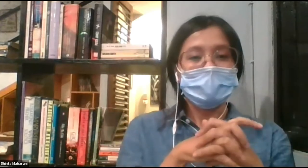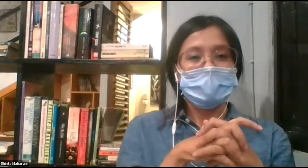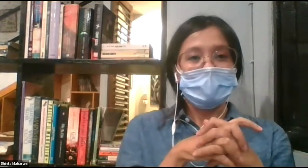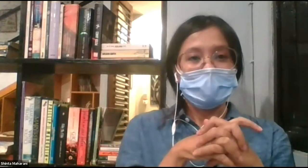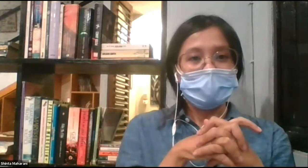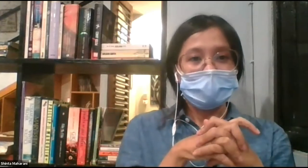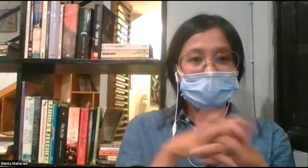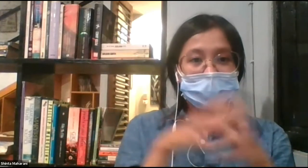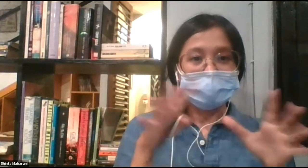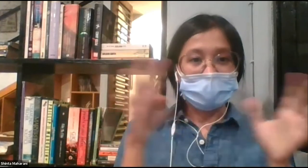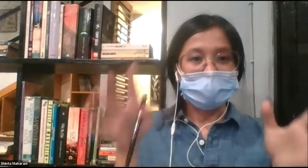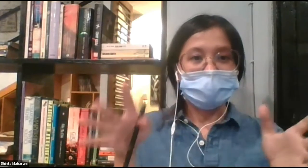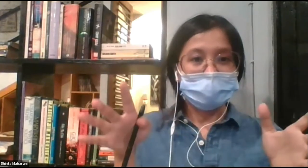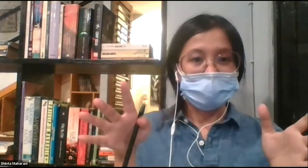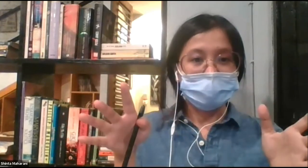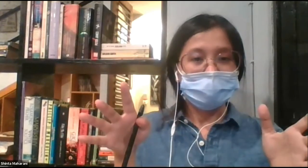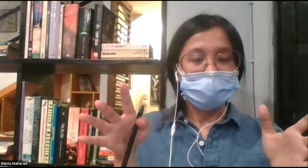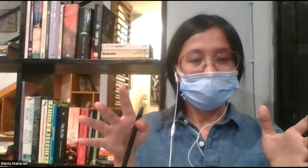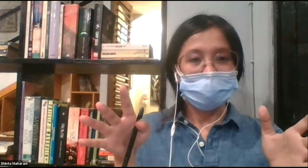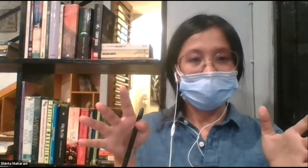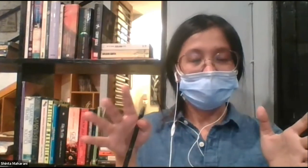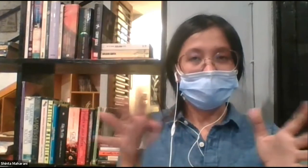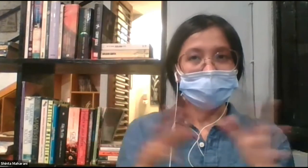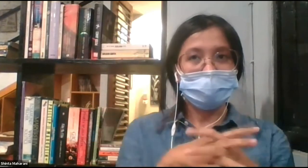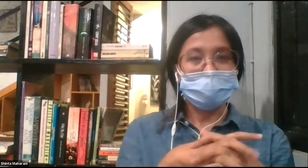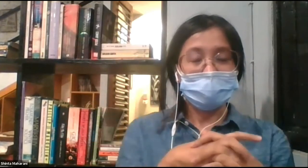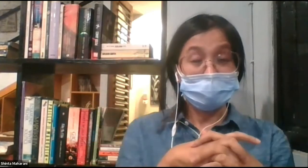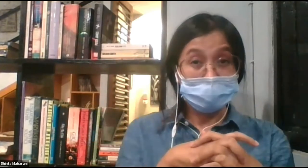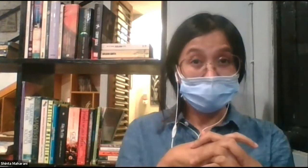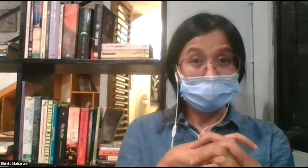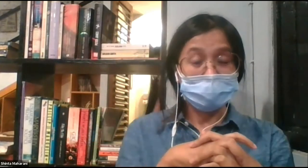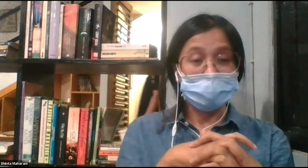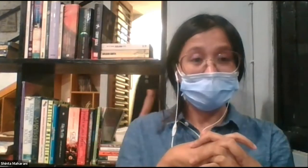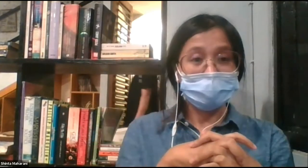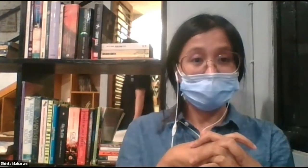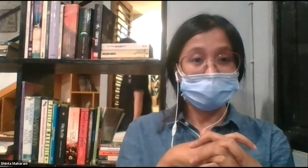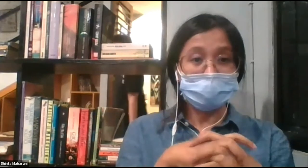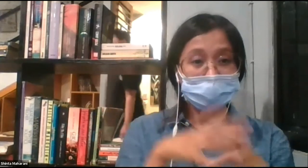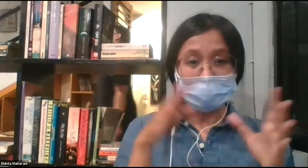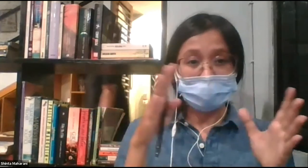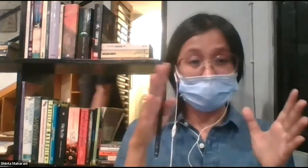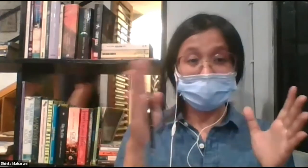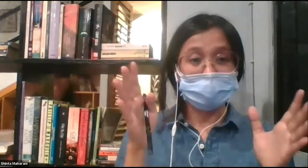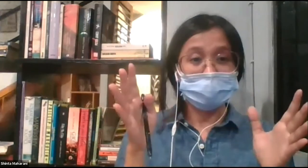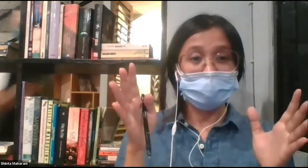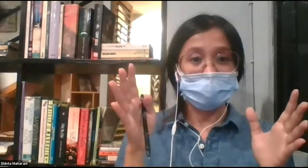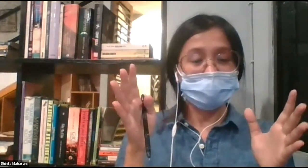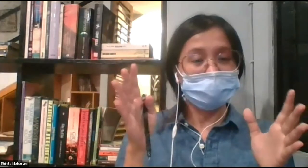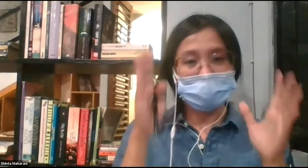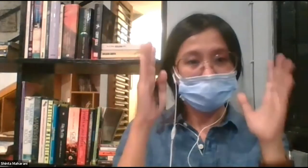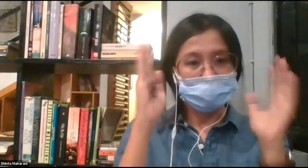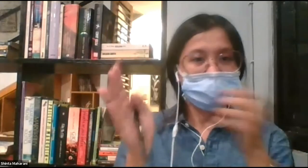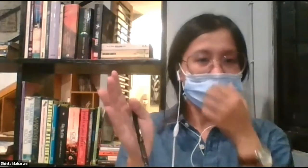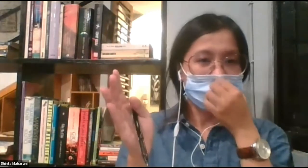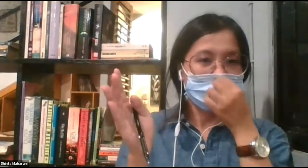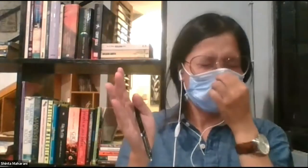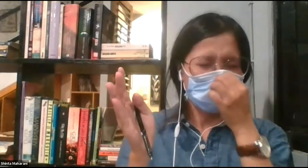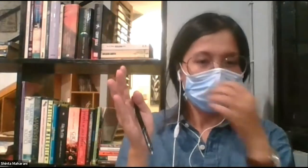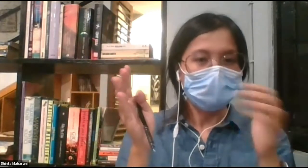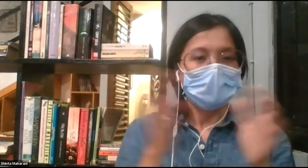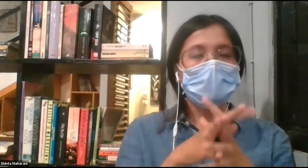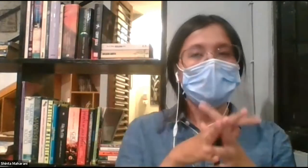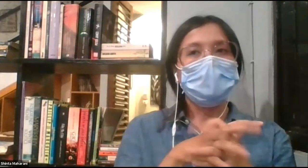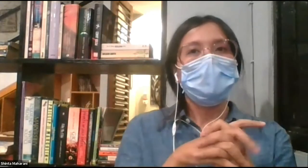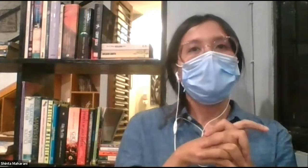misalnya. Nah, apakah ada mekanisme itu? Kalau di kami biasanya tolong redaktur saya bilang, tolong kamu baca sekali